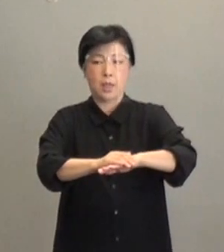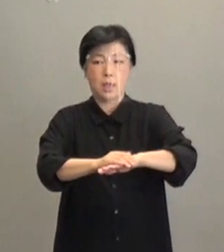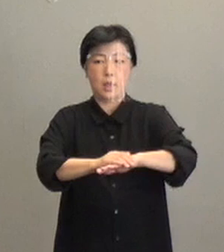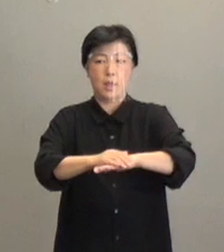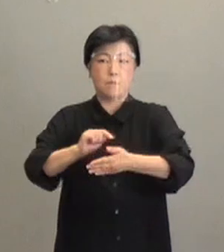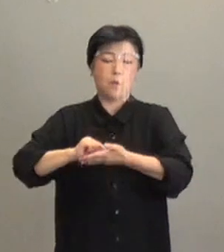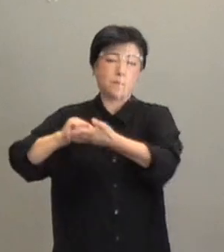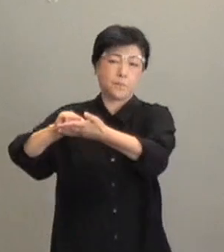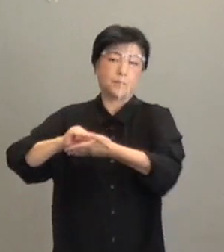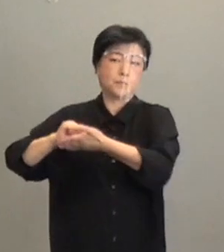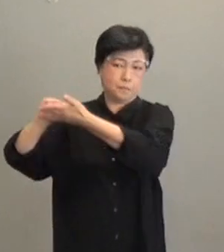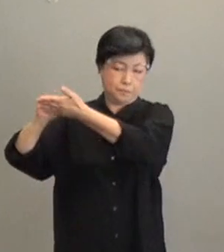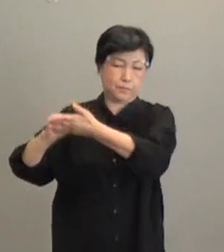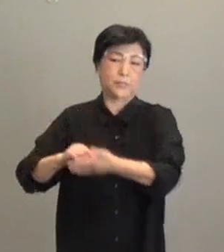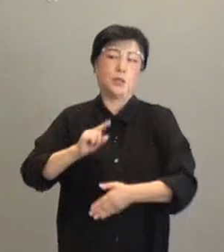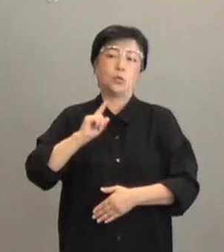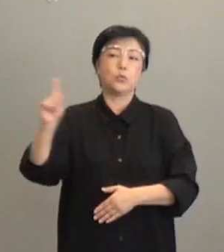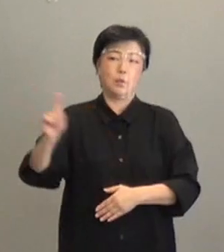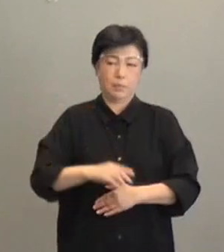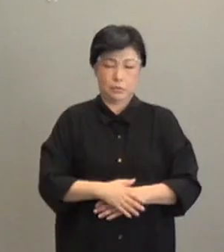府に挙げているところです。